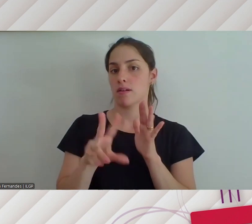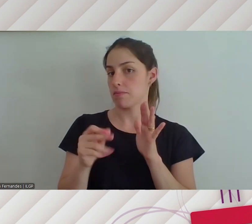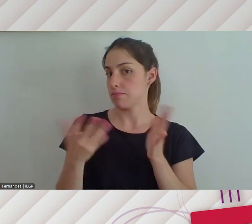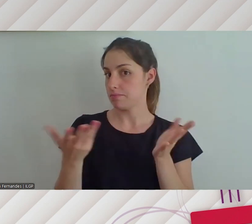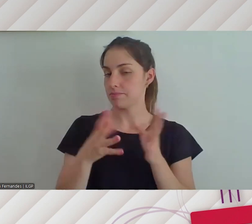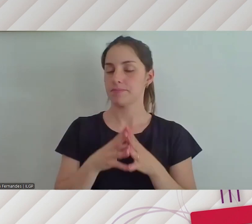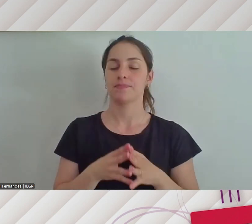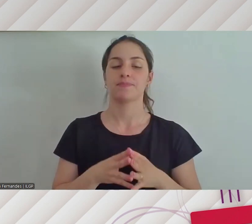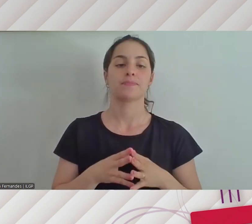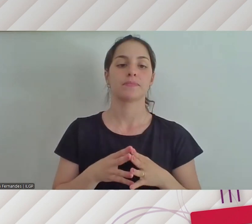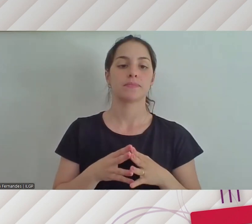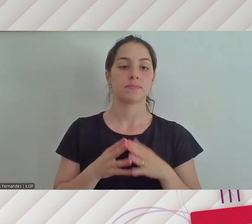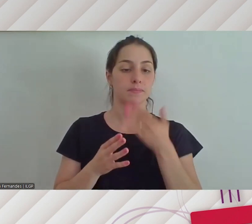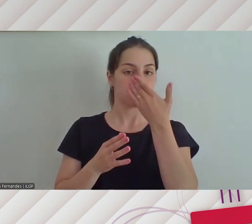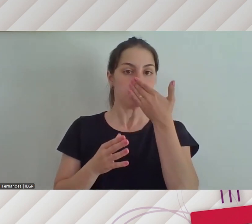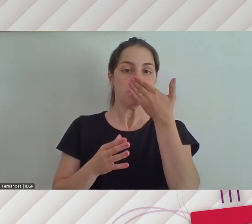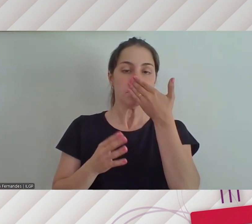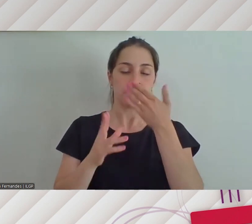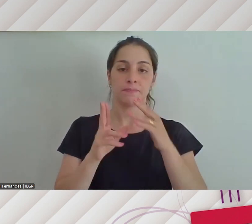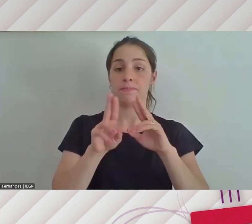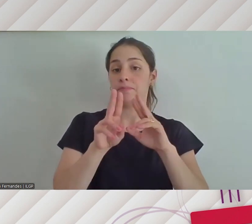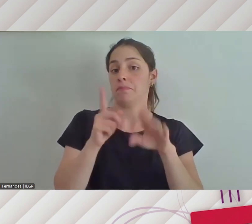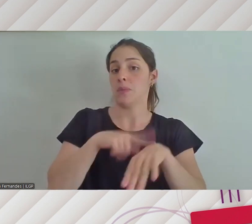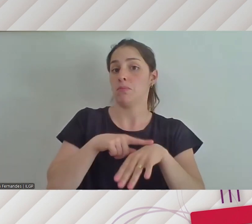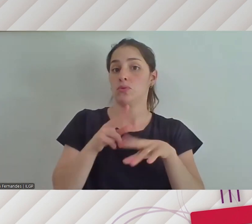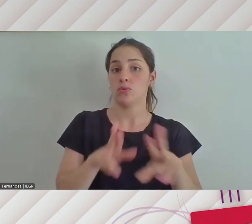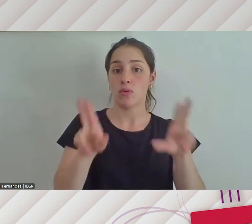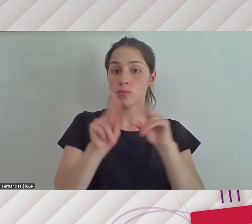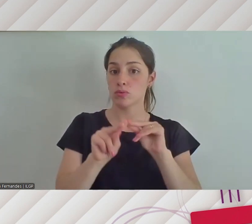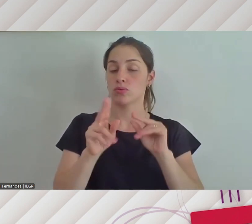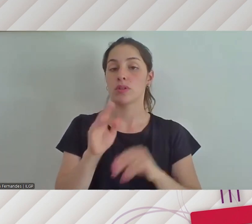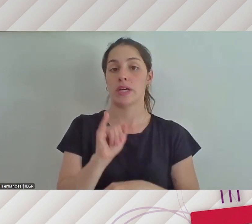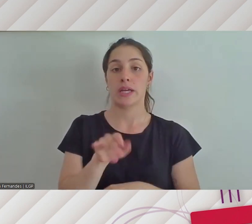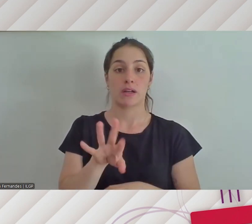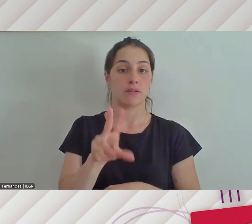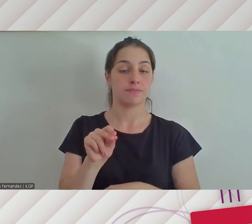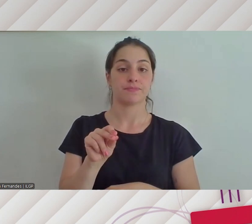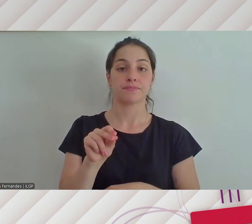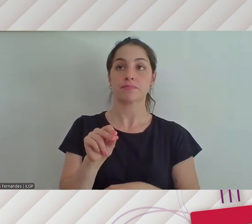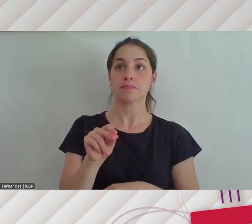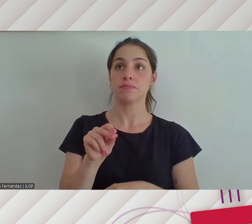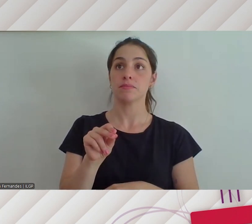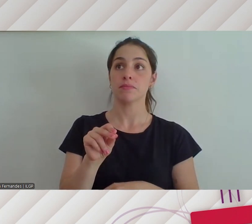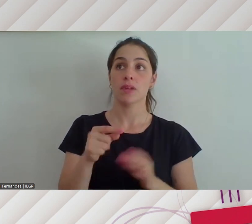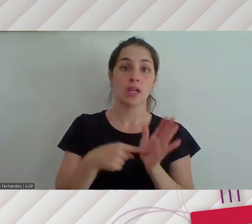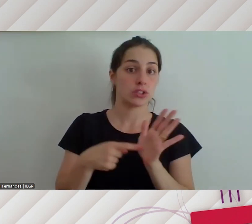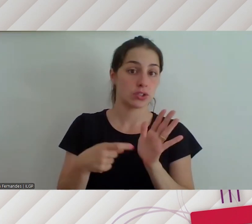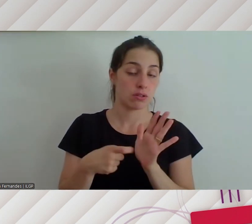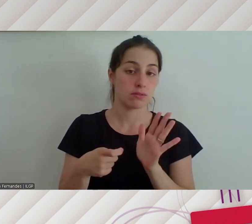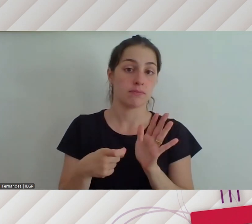bem, novos tempos do INA implica uma exigência